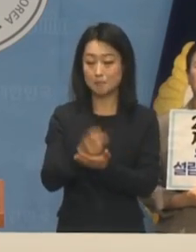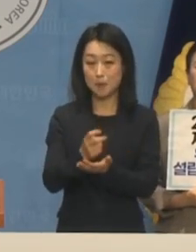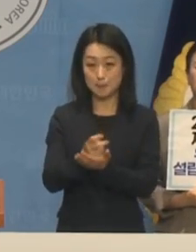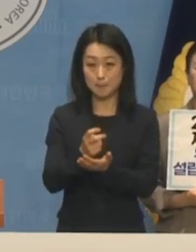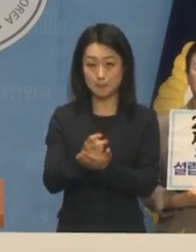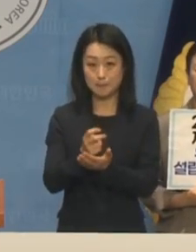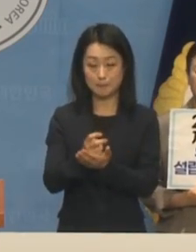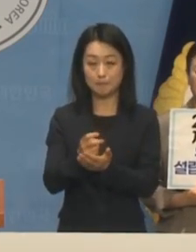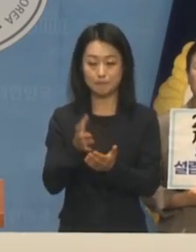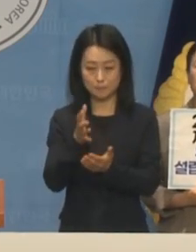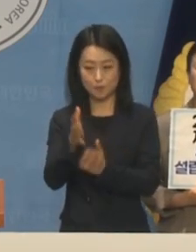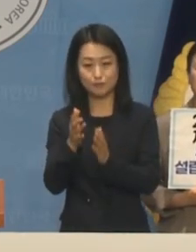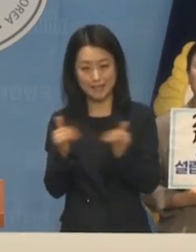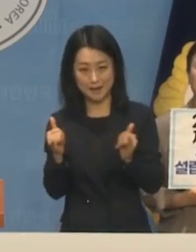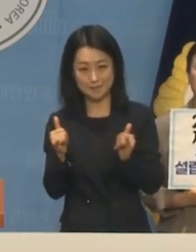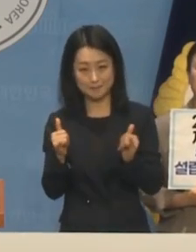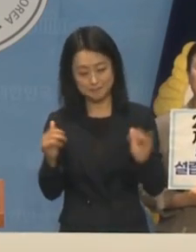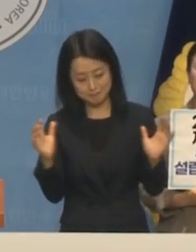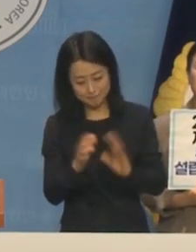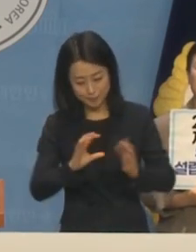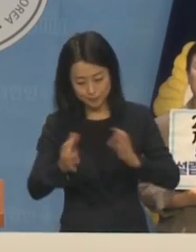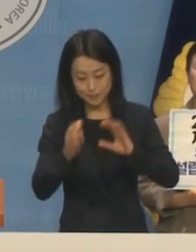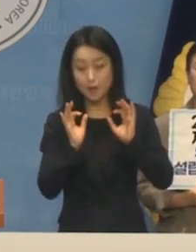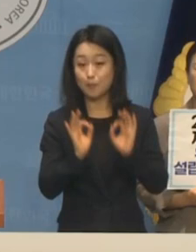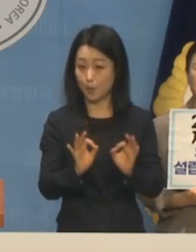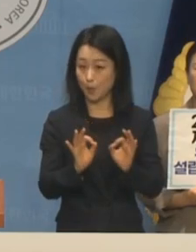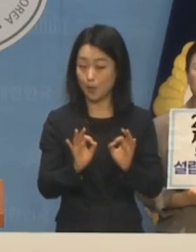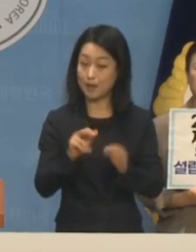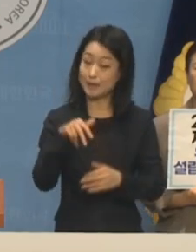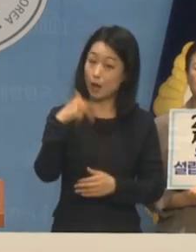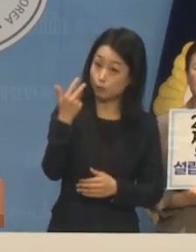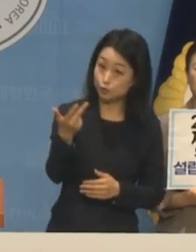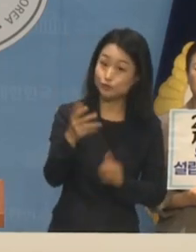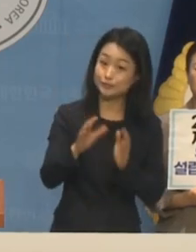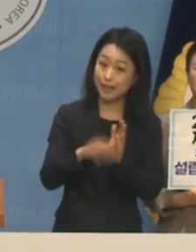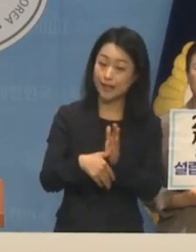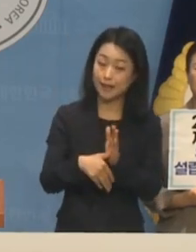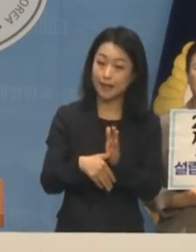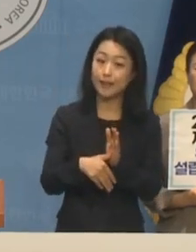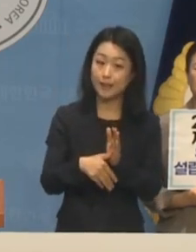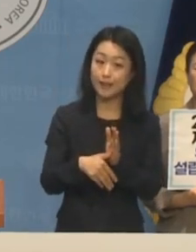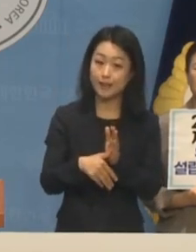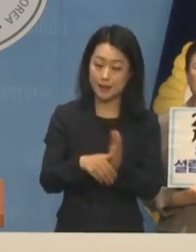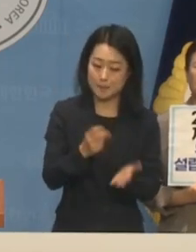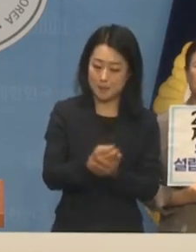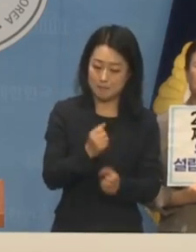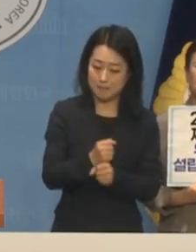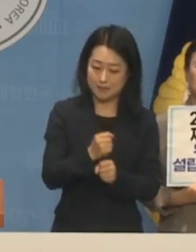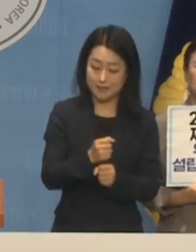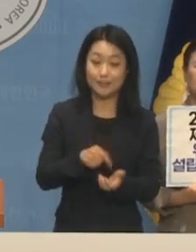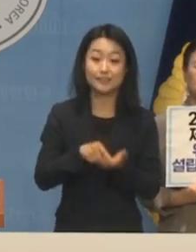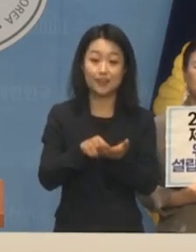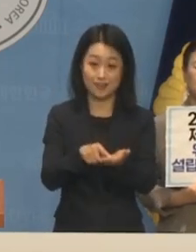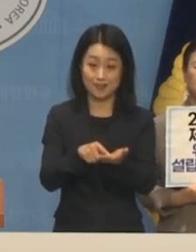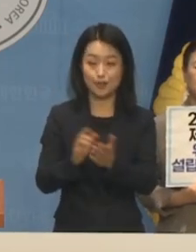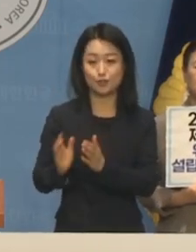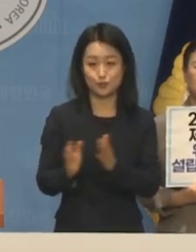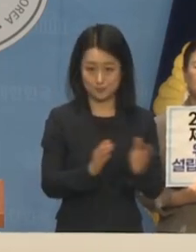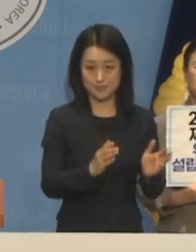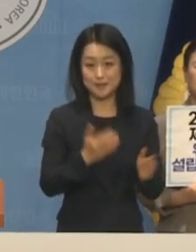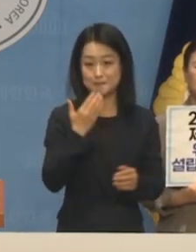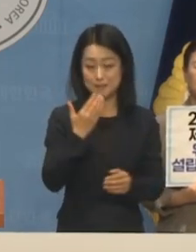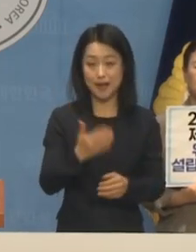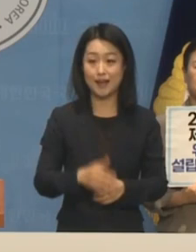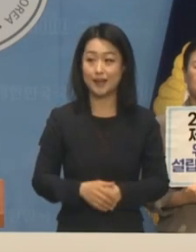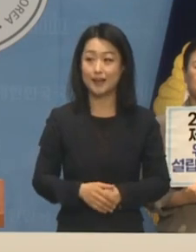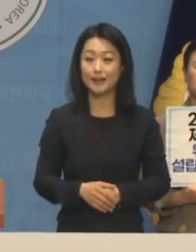저희 방해 검토를 거쳐서 다음 주 중으로는 발의가 이루어질 수 있도록 그렇게 준비를 하겠습니다.